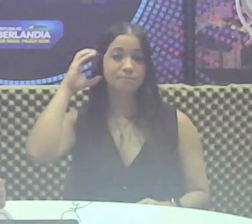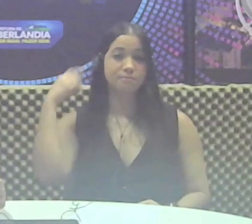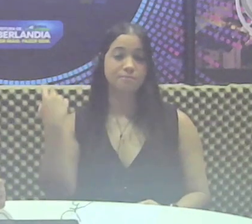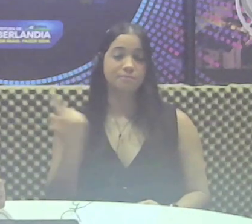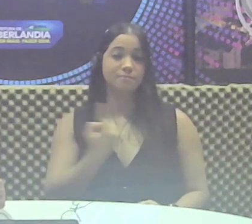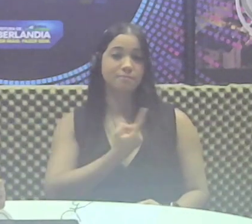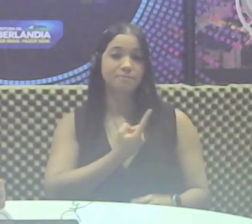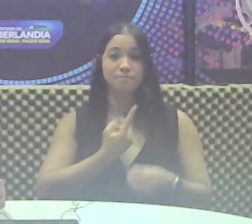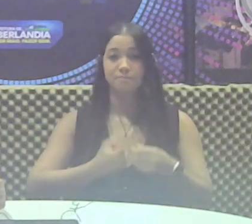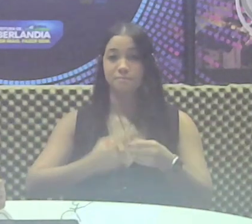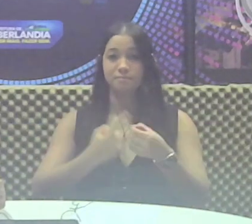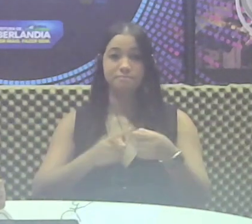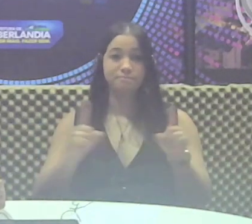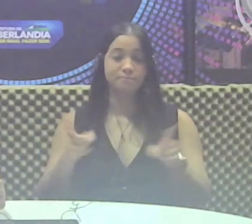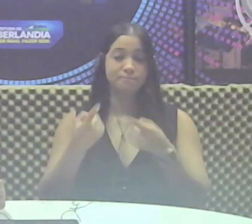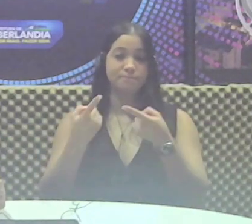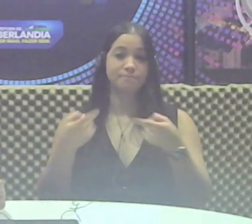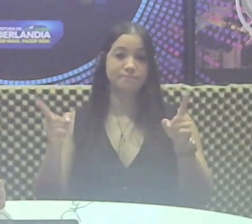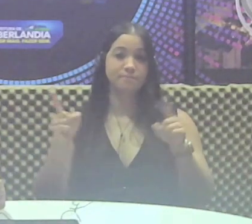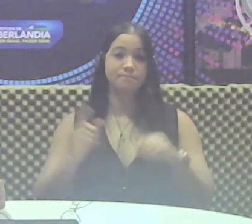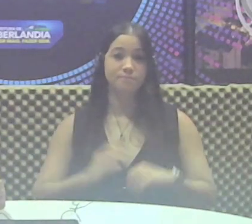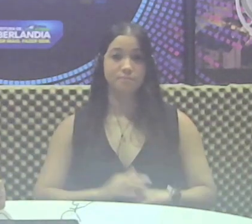Rádio Nossa Cidade.